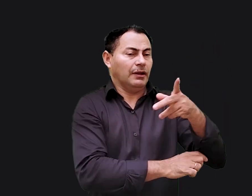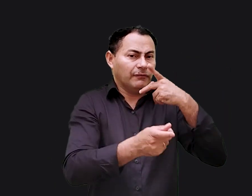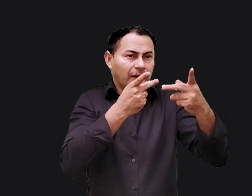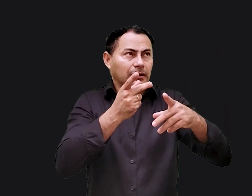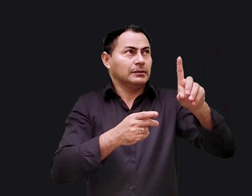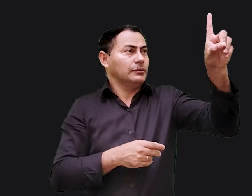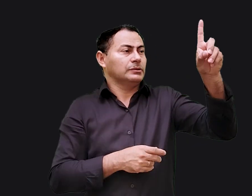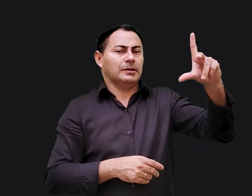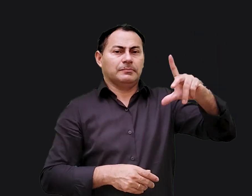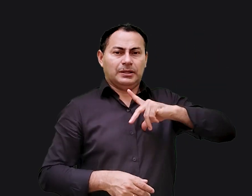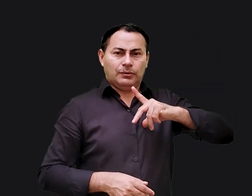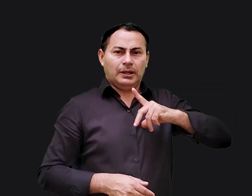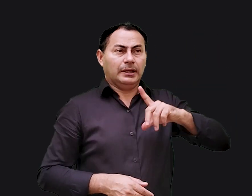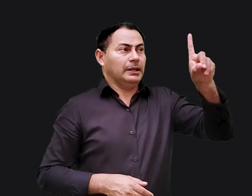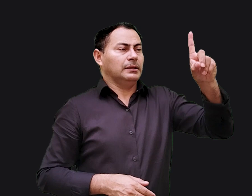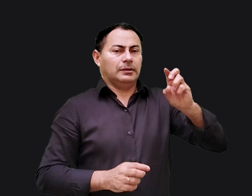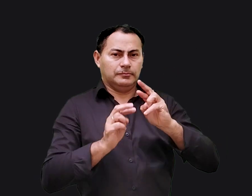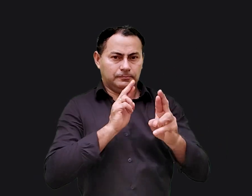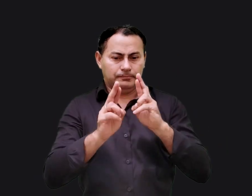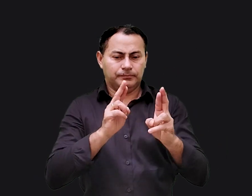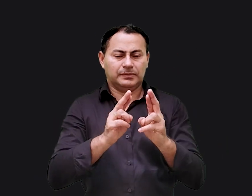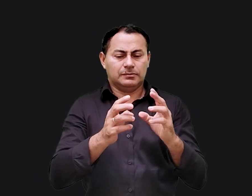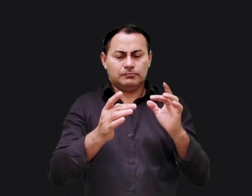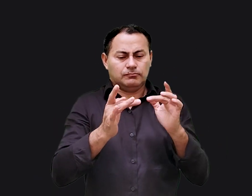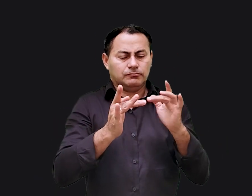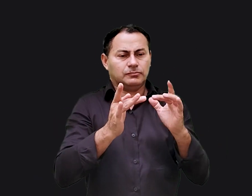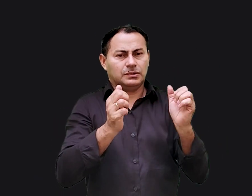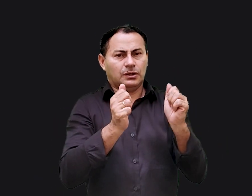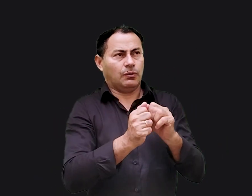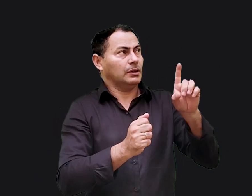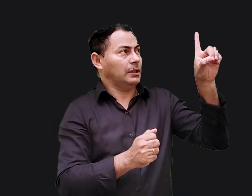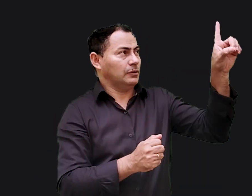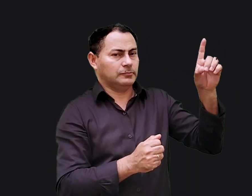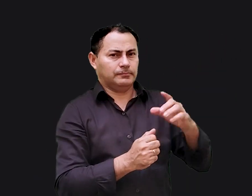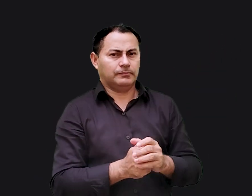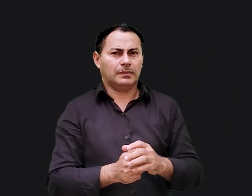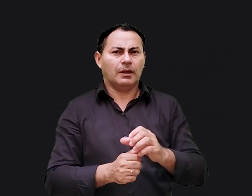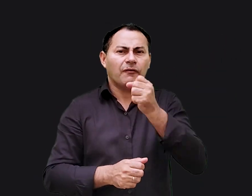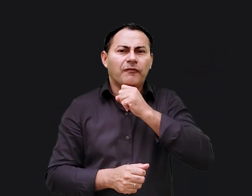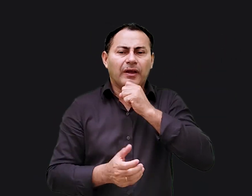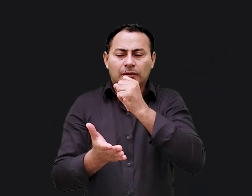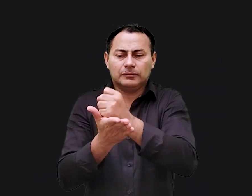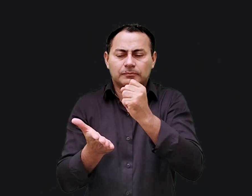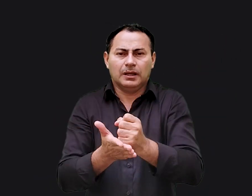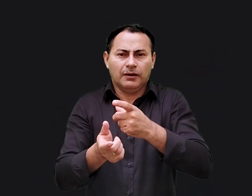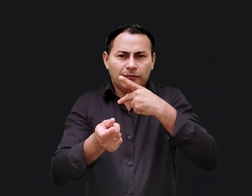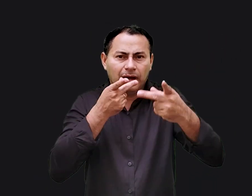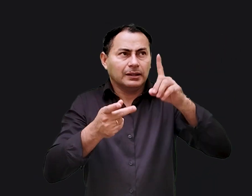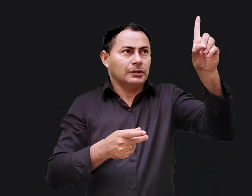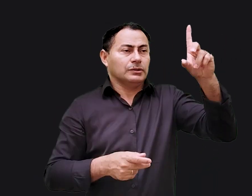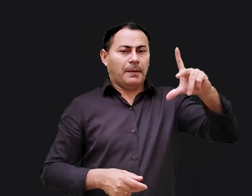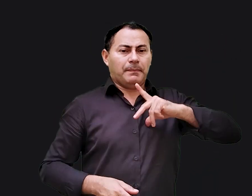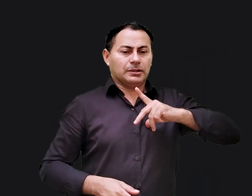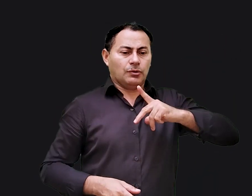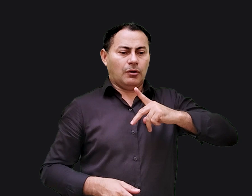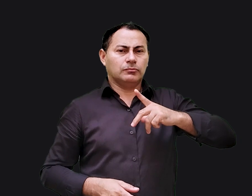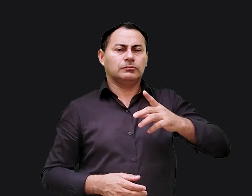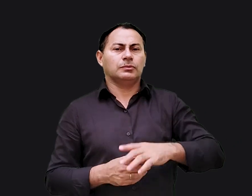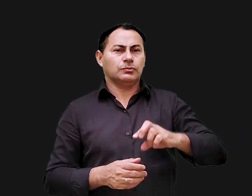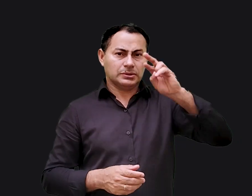dizendo que Deus é pessoal e que ele tem um relacionamento íntimo com Deus. É assim que o Velho Testamento diz que Deus é pessoal. O